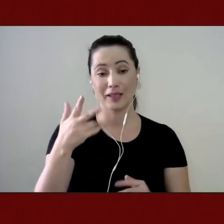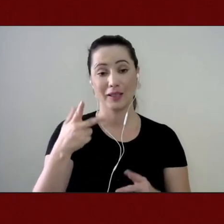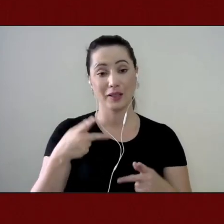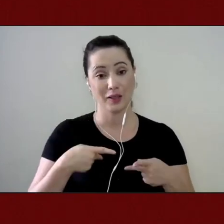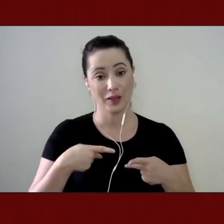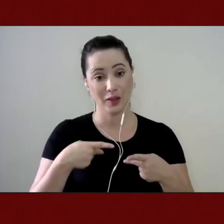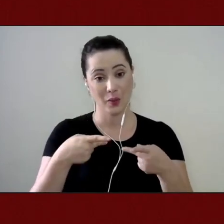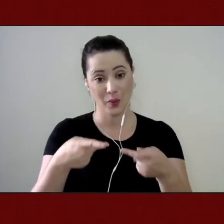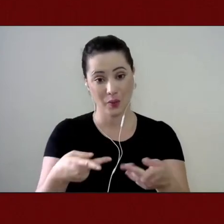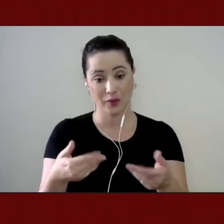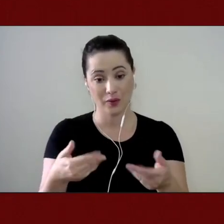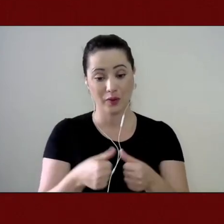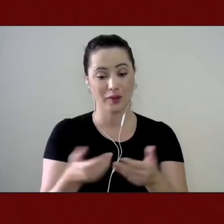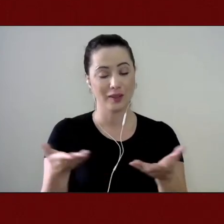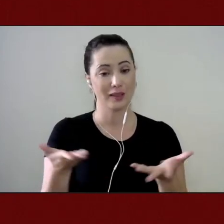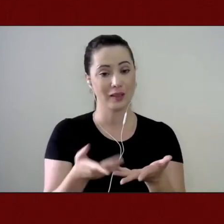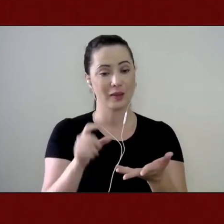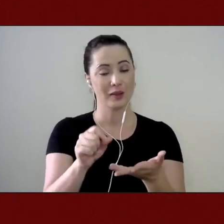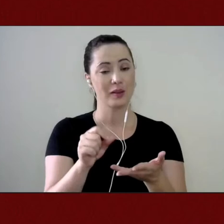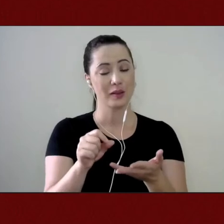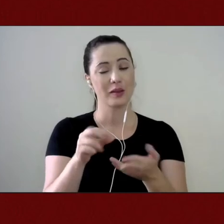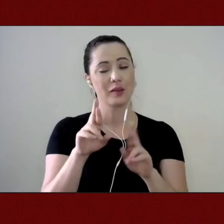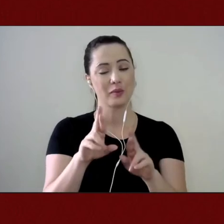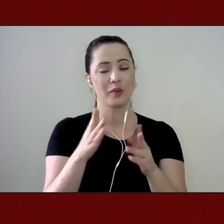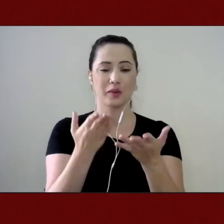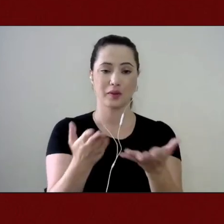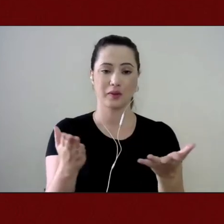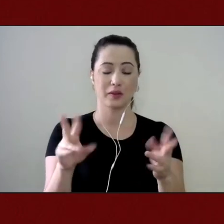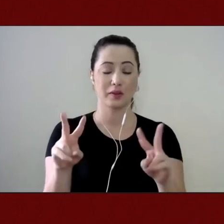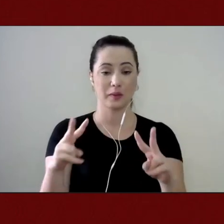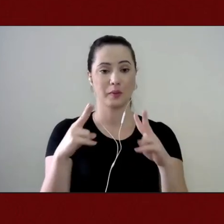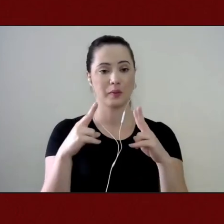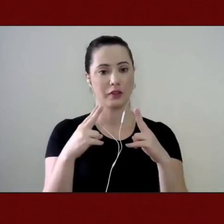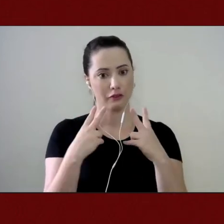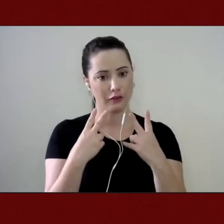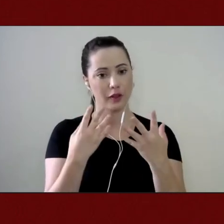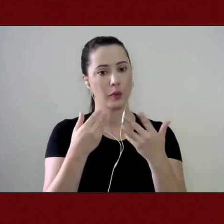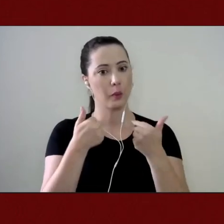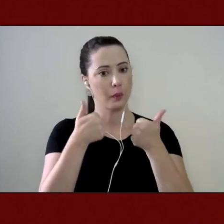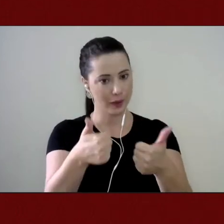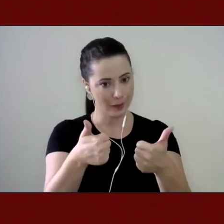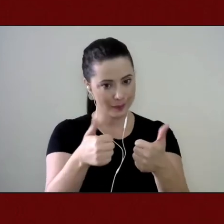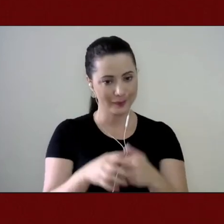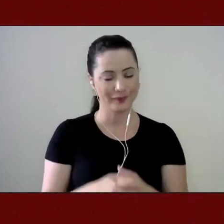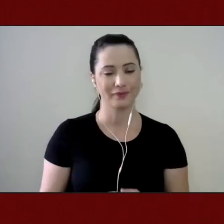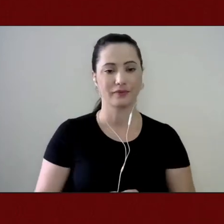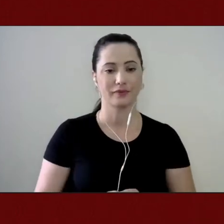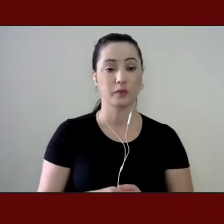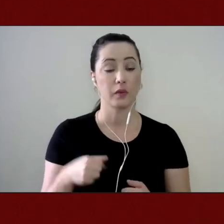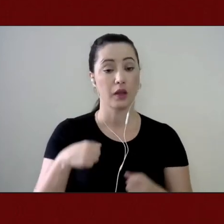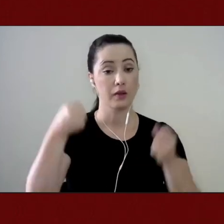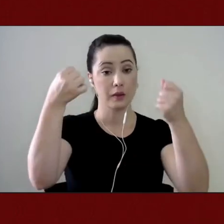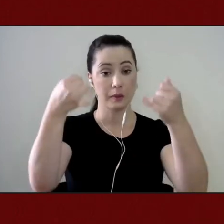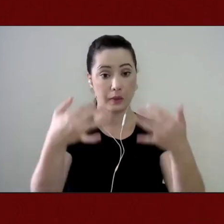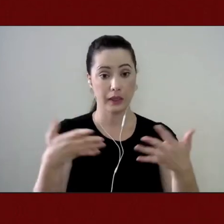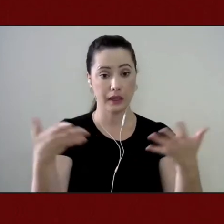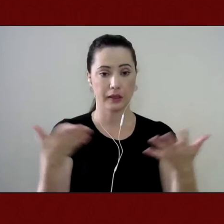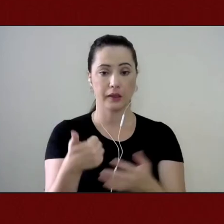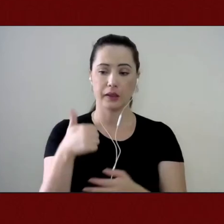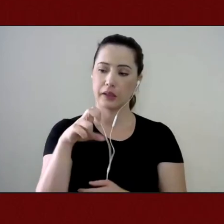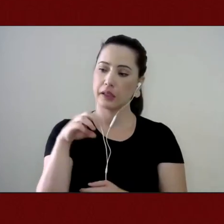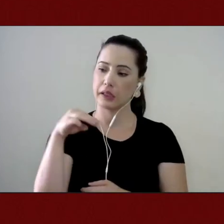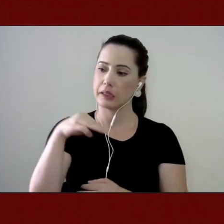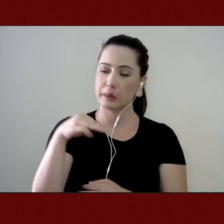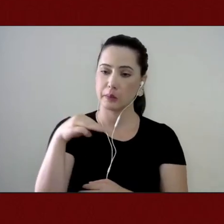que vocês estejam me ouvindo bem. Eu vou apresentar aqui uma síntese desses 15 minutos